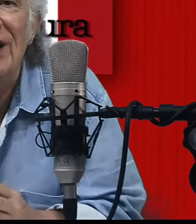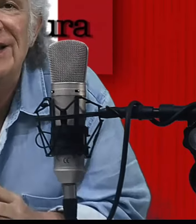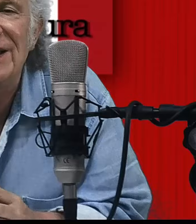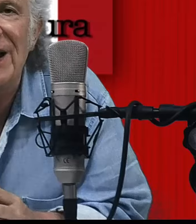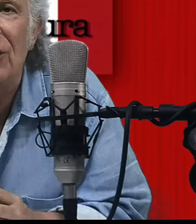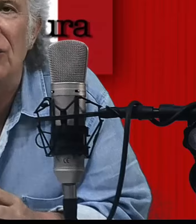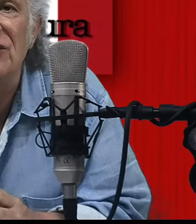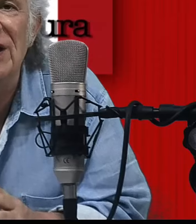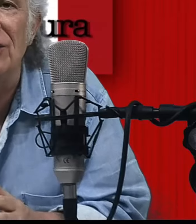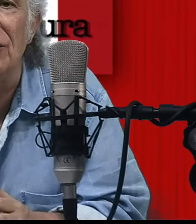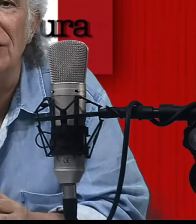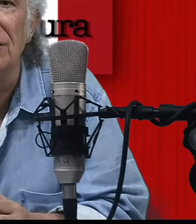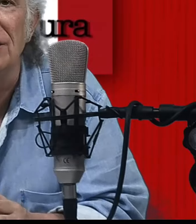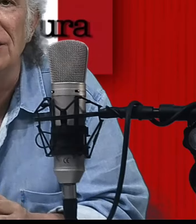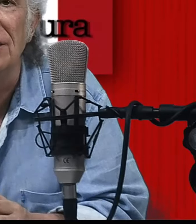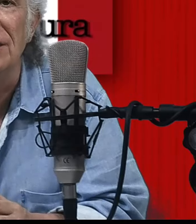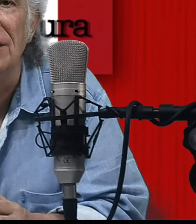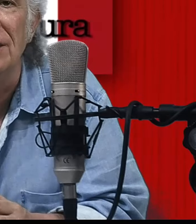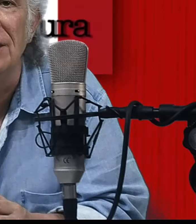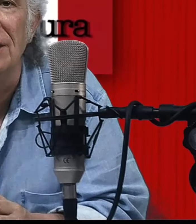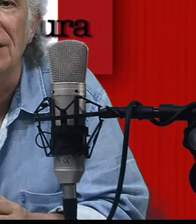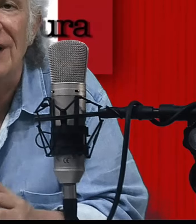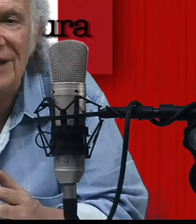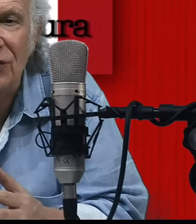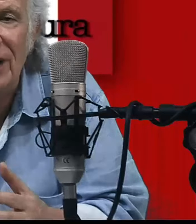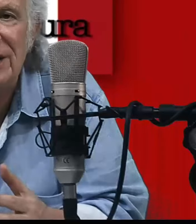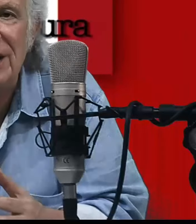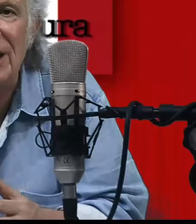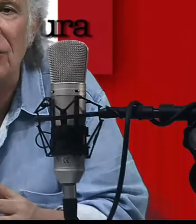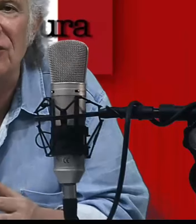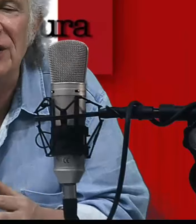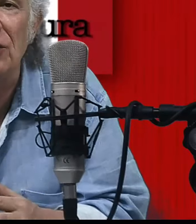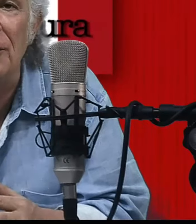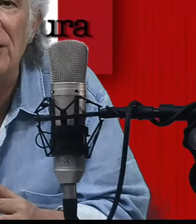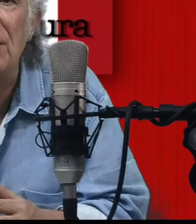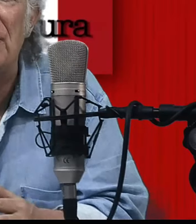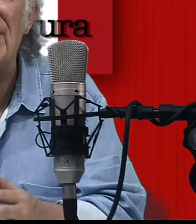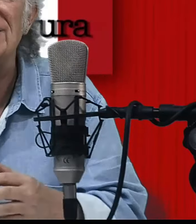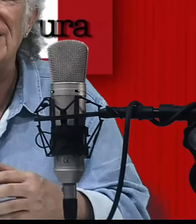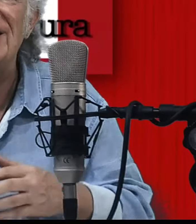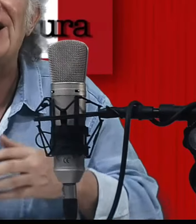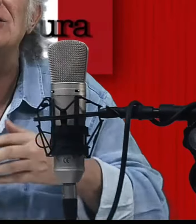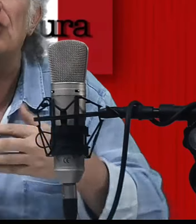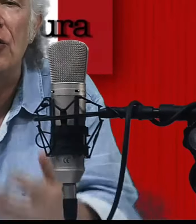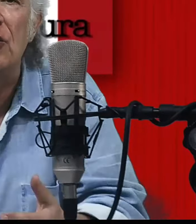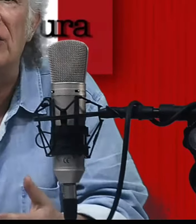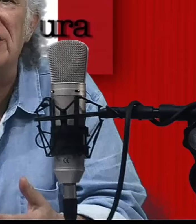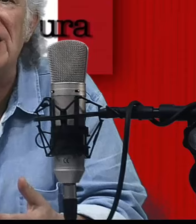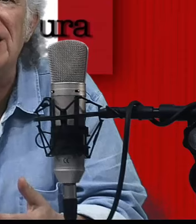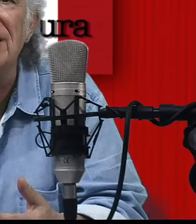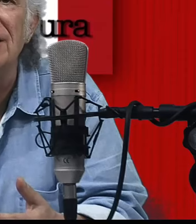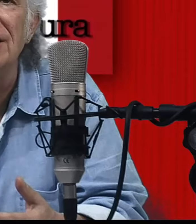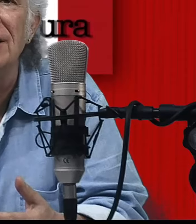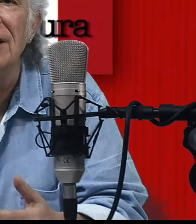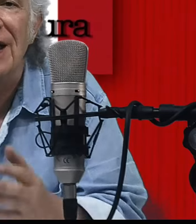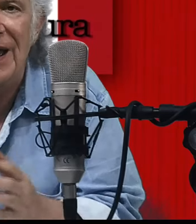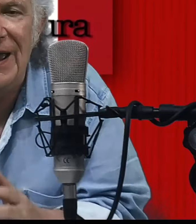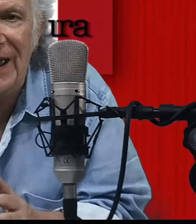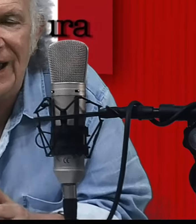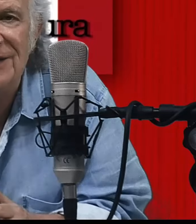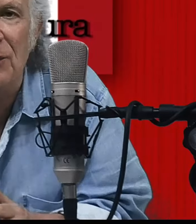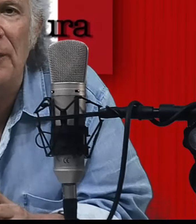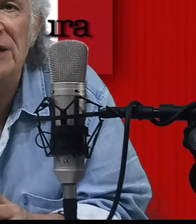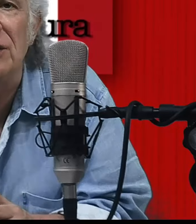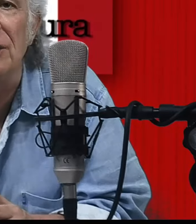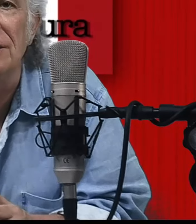La ciudad te está reconociendo. La ciudad te está reconociendo. Lo menos que podés hacer es dar todo lo que tenés